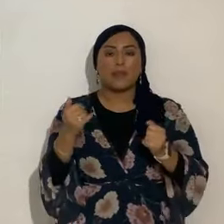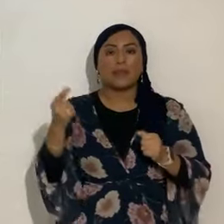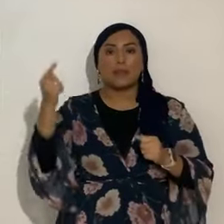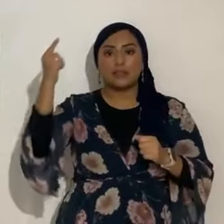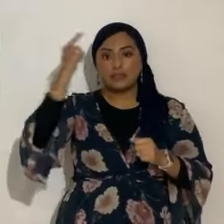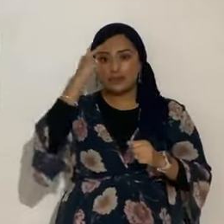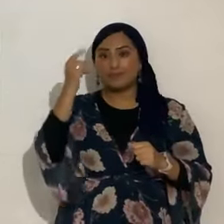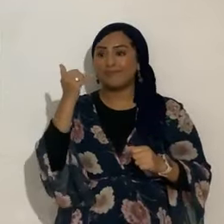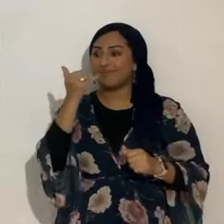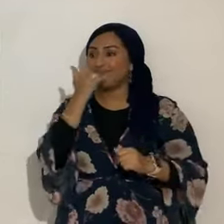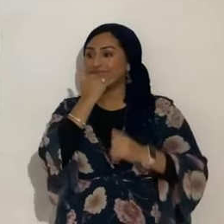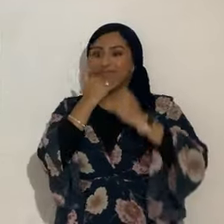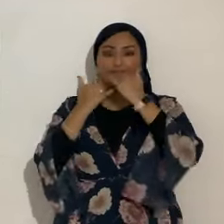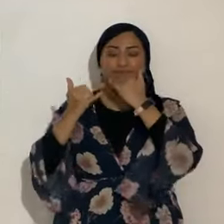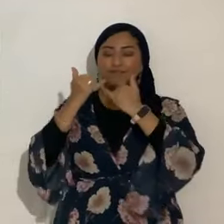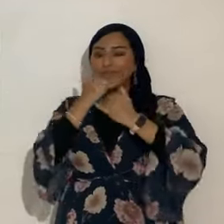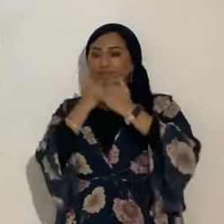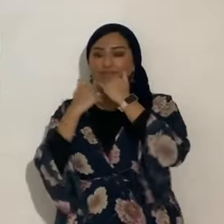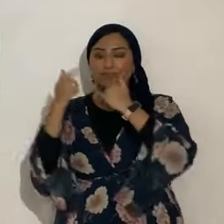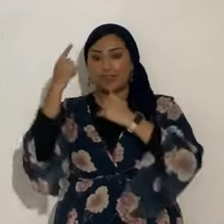mentalidad errada